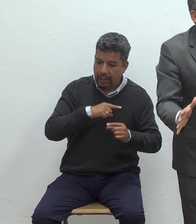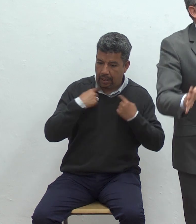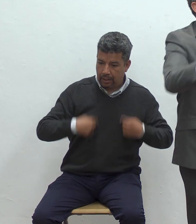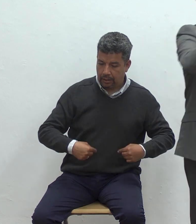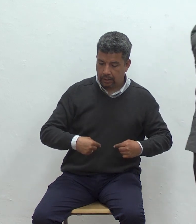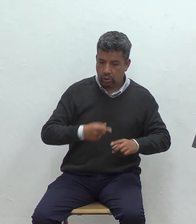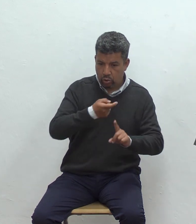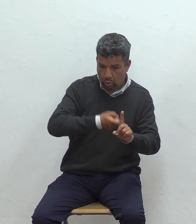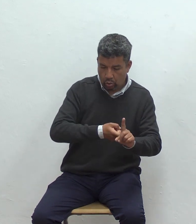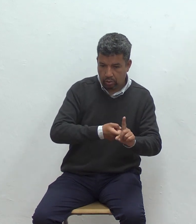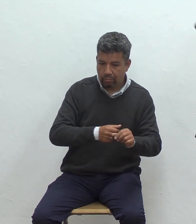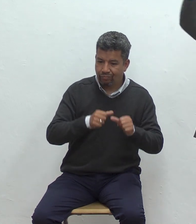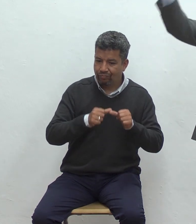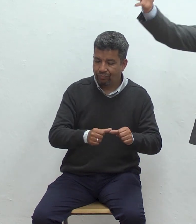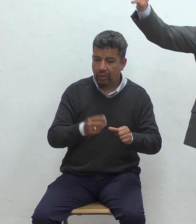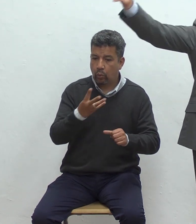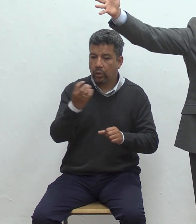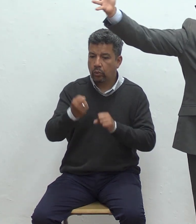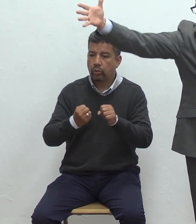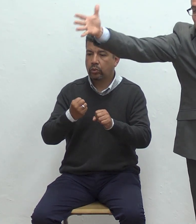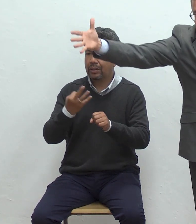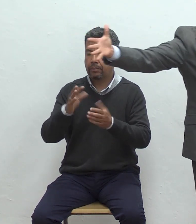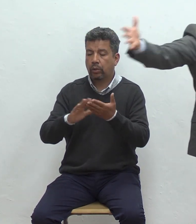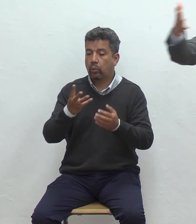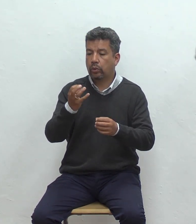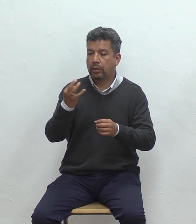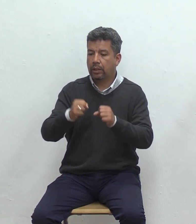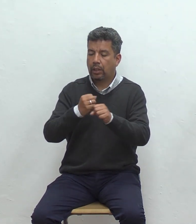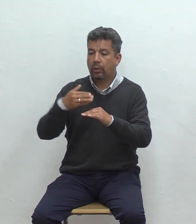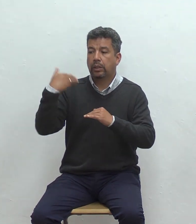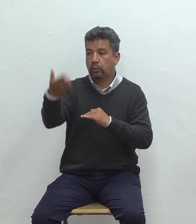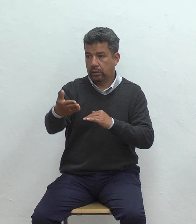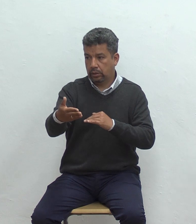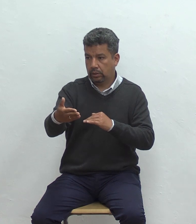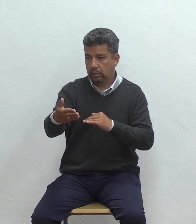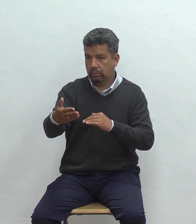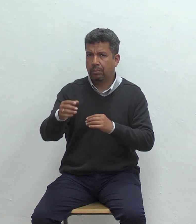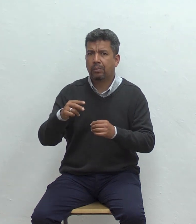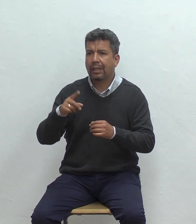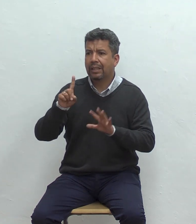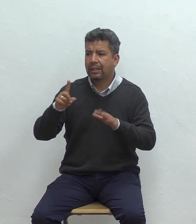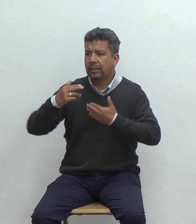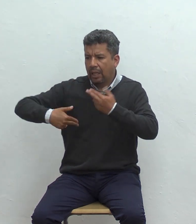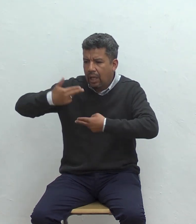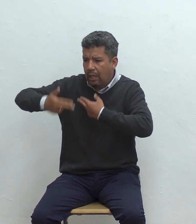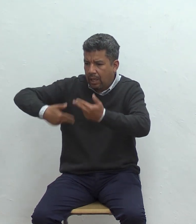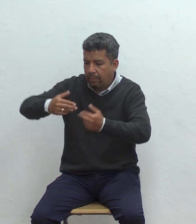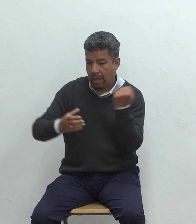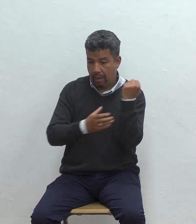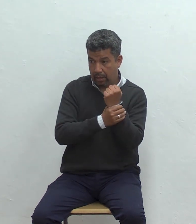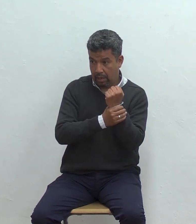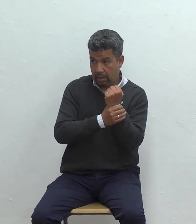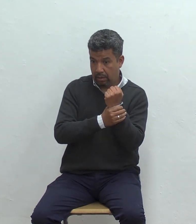Moisés, fue establecido 430 años después. Han pasado por lo menos 6 generaciones desde